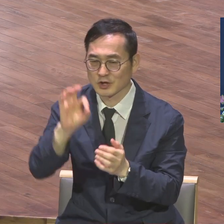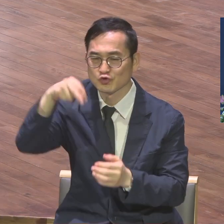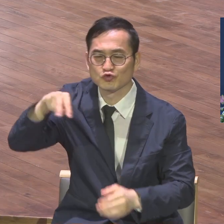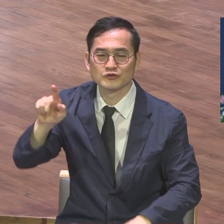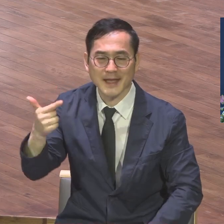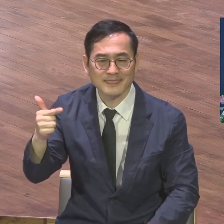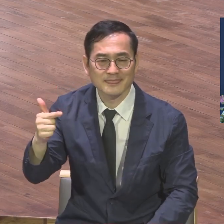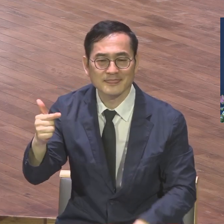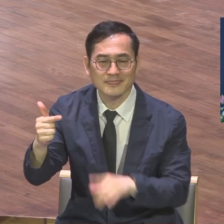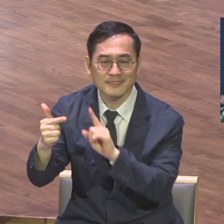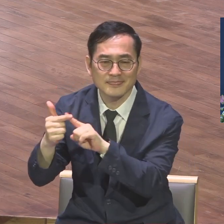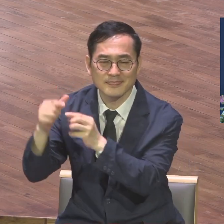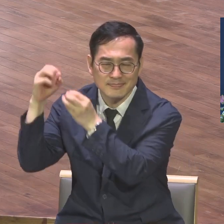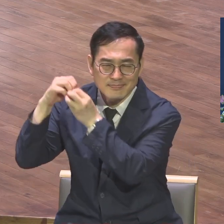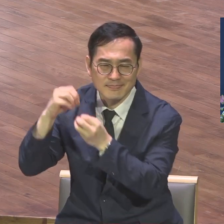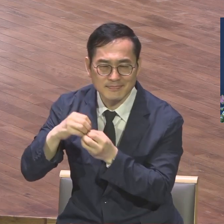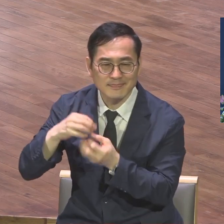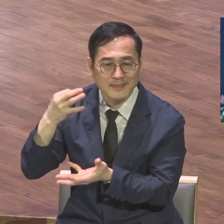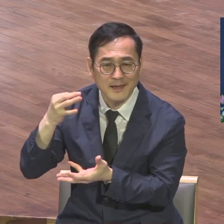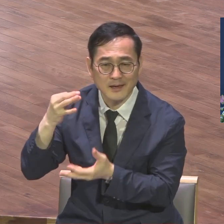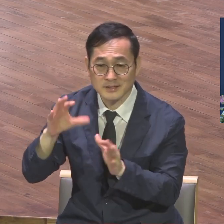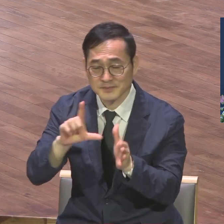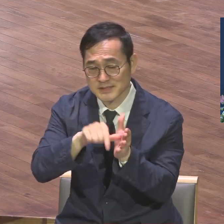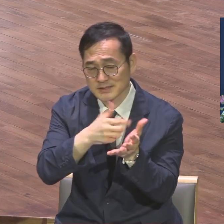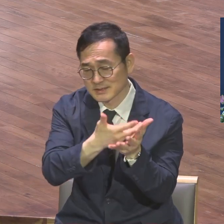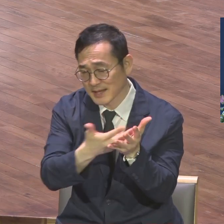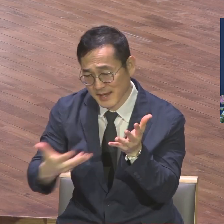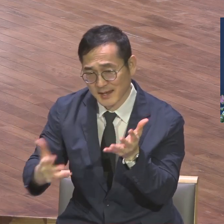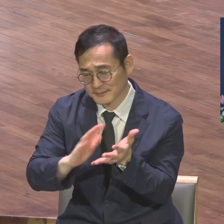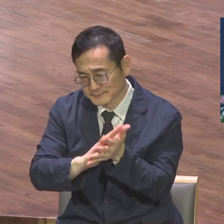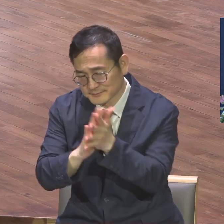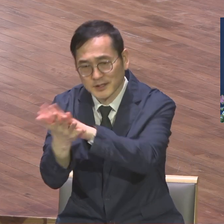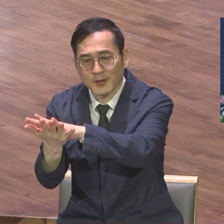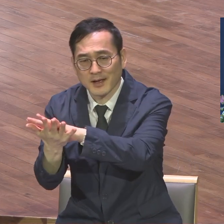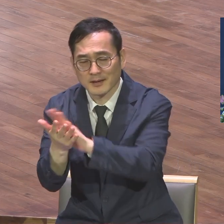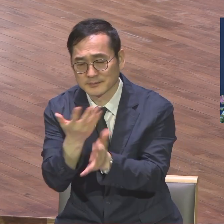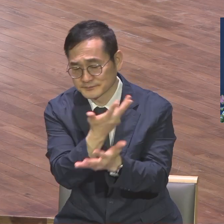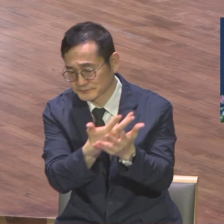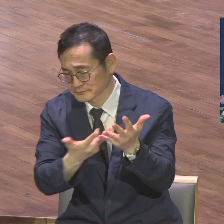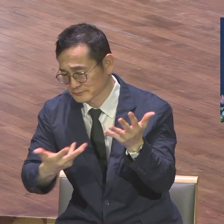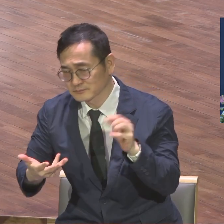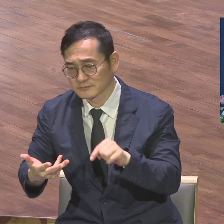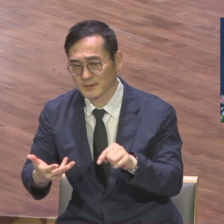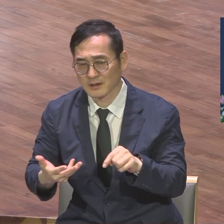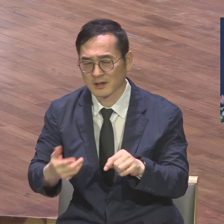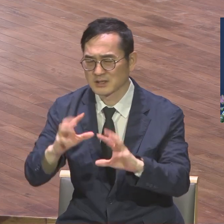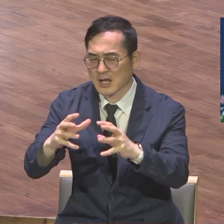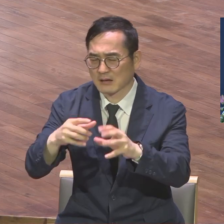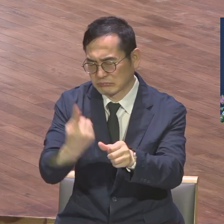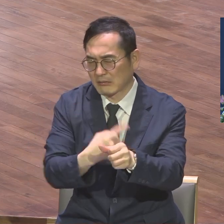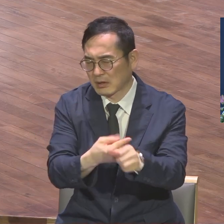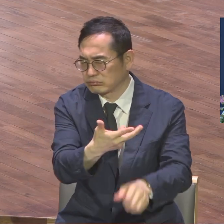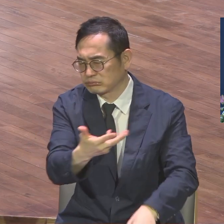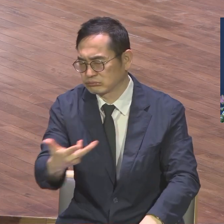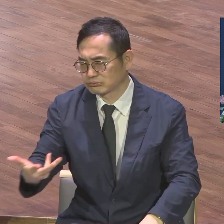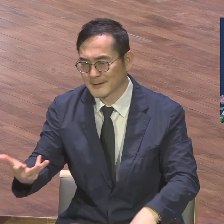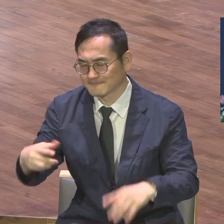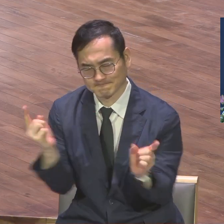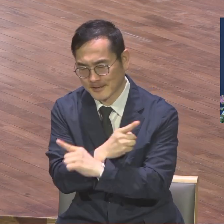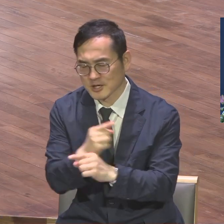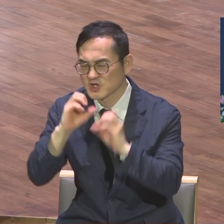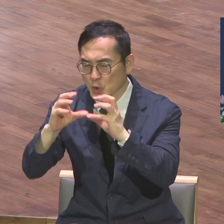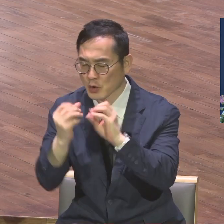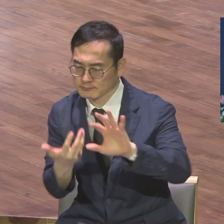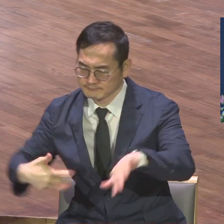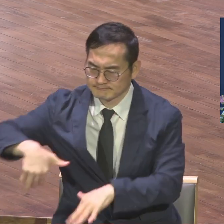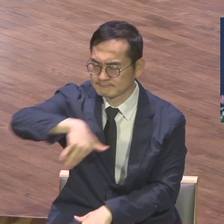그랬습니다. 유산, 시대를 바꾸는 힘을 가진 자가 여호와 유산을 받은 자다. 시대를 바꾸는